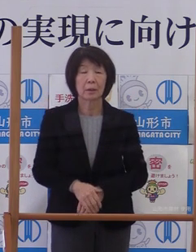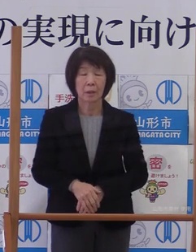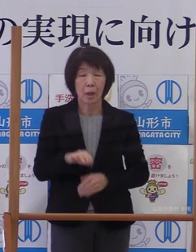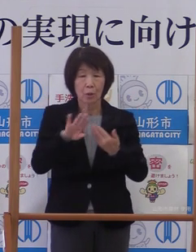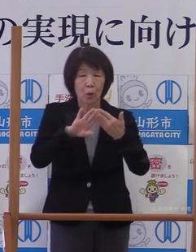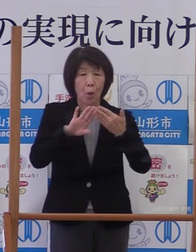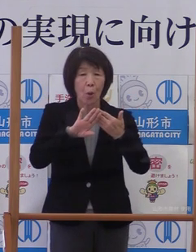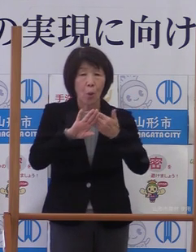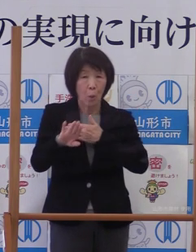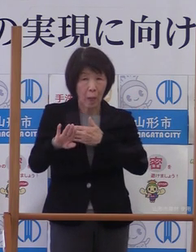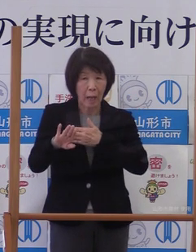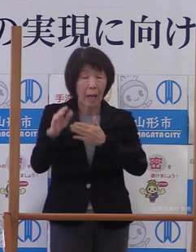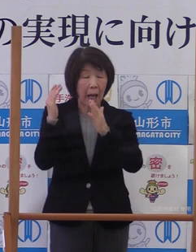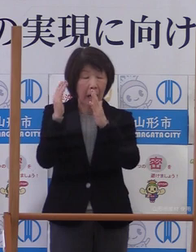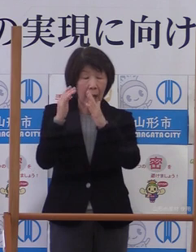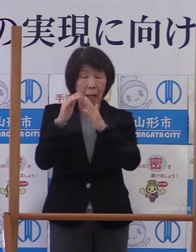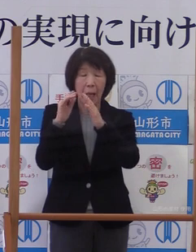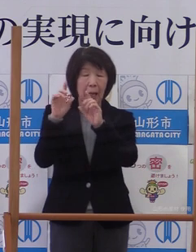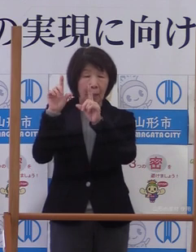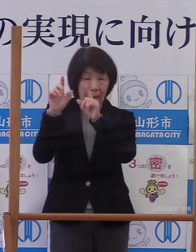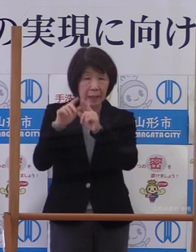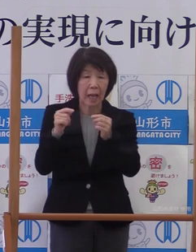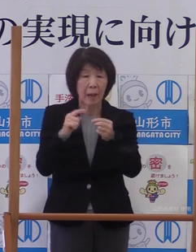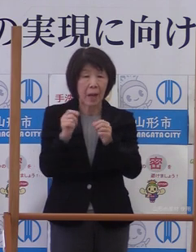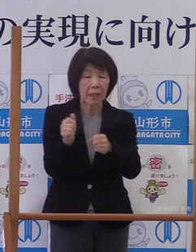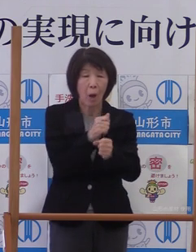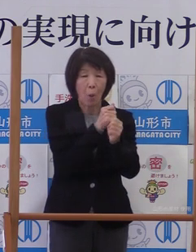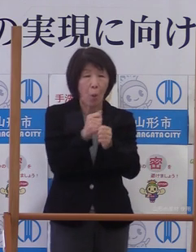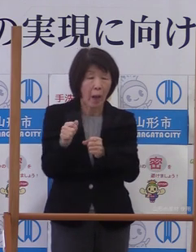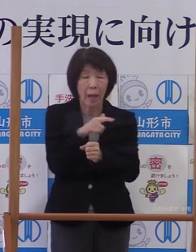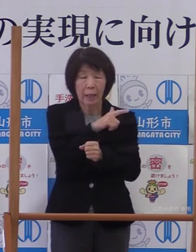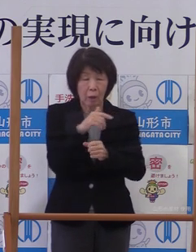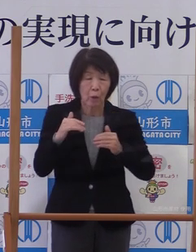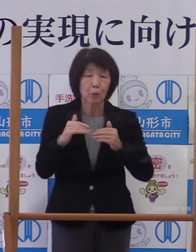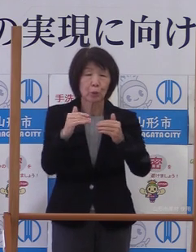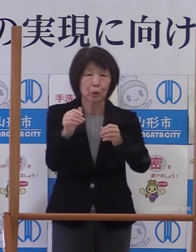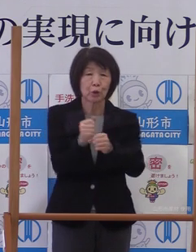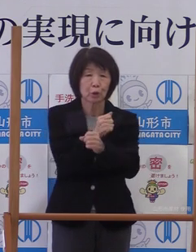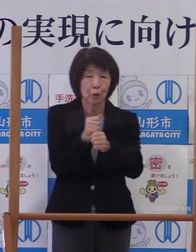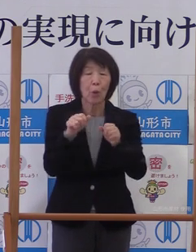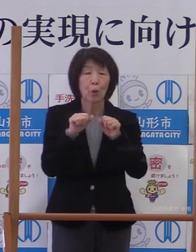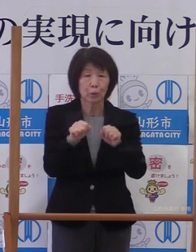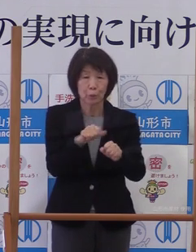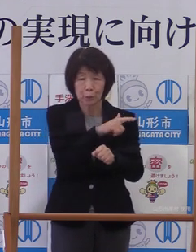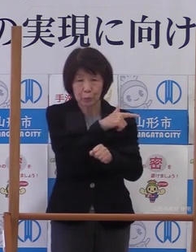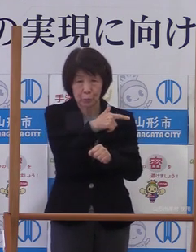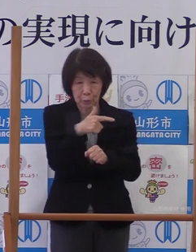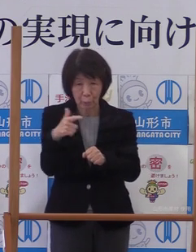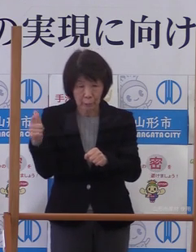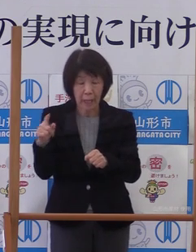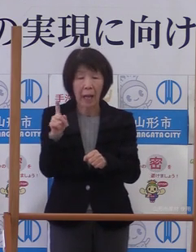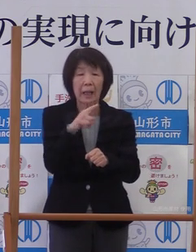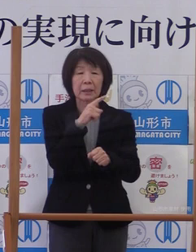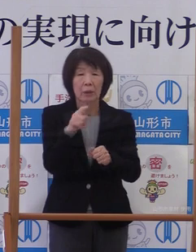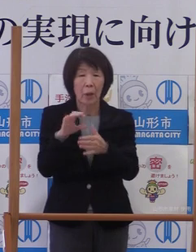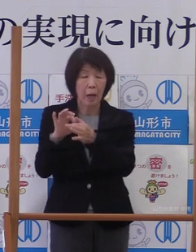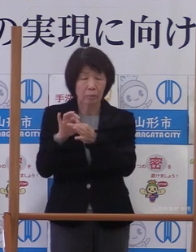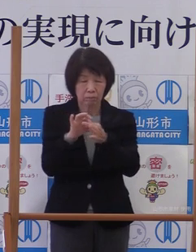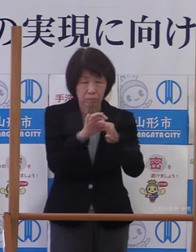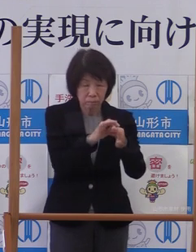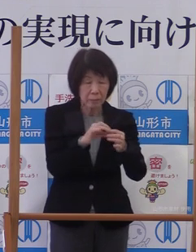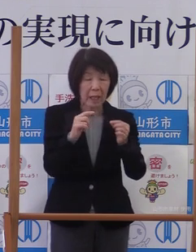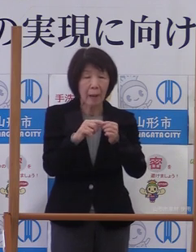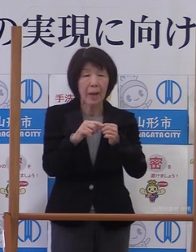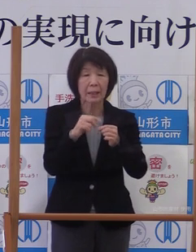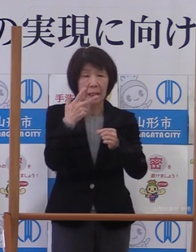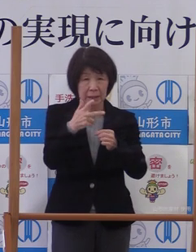このほか、首都圏での山形応援団推進事業との取り組みを行い、多様な人が継続的に山形に関